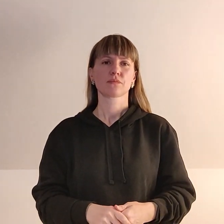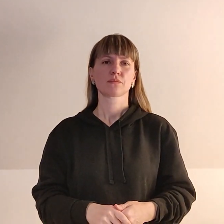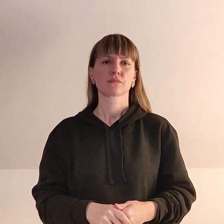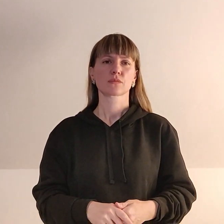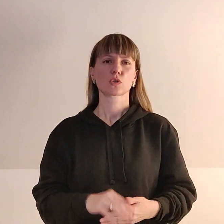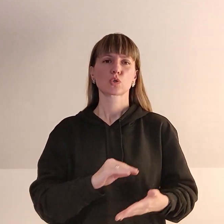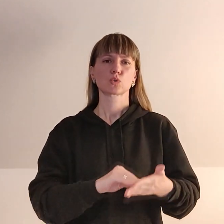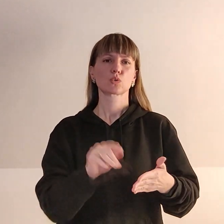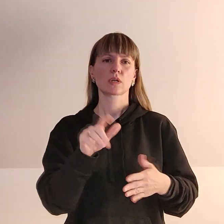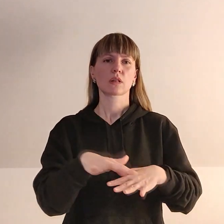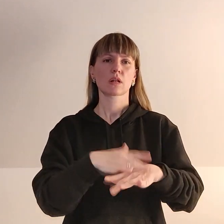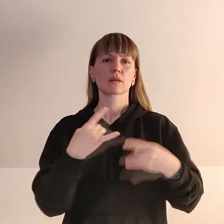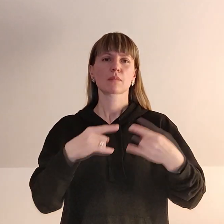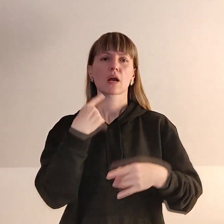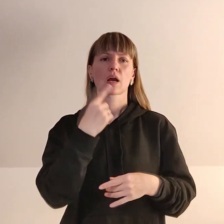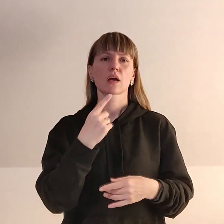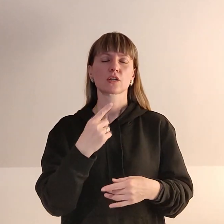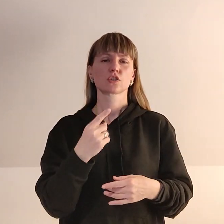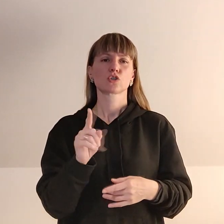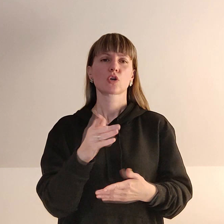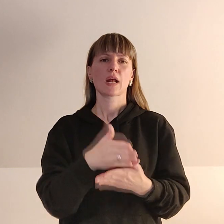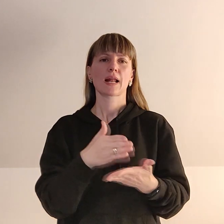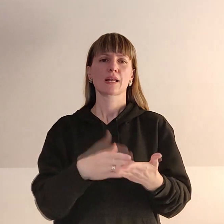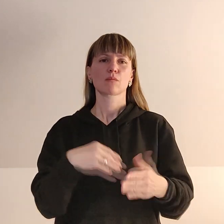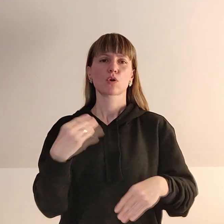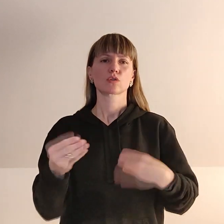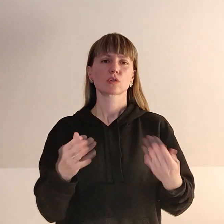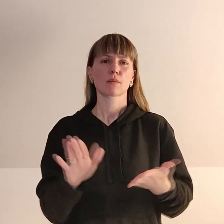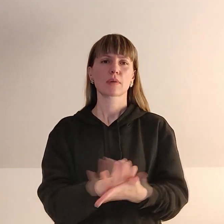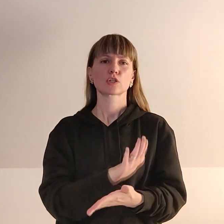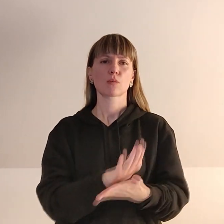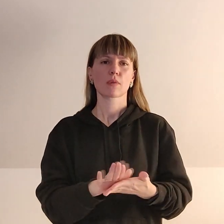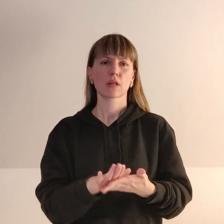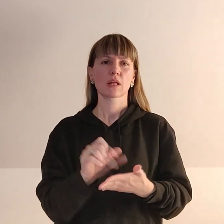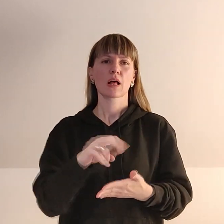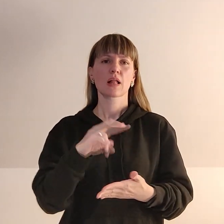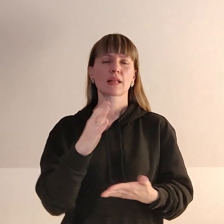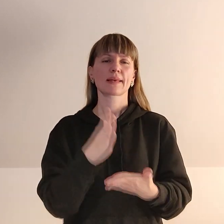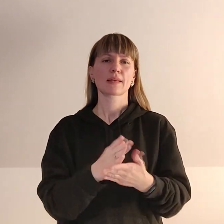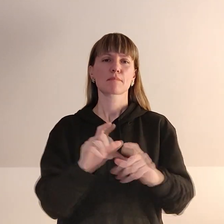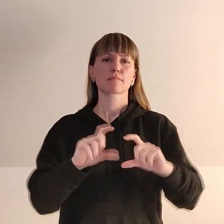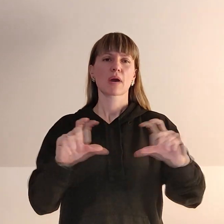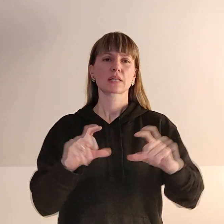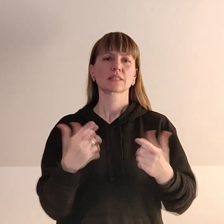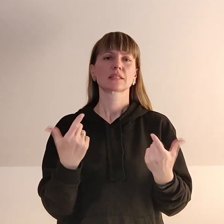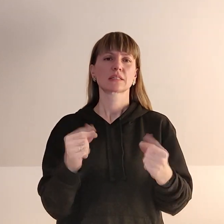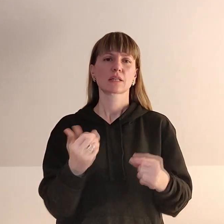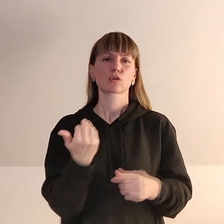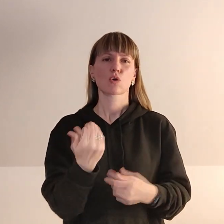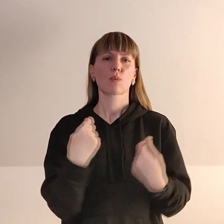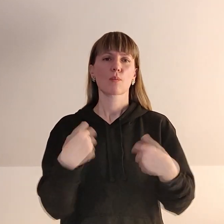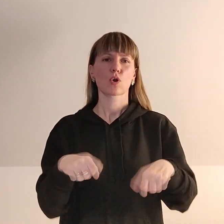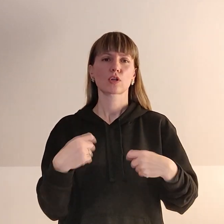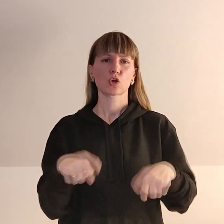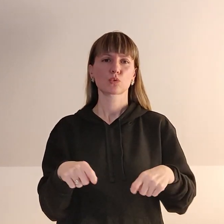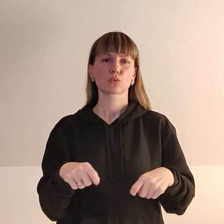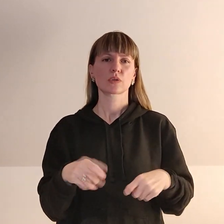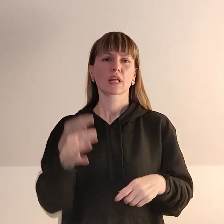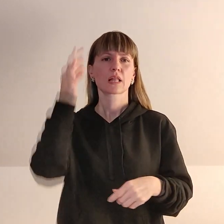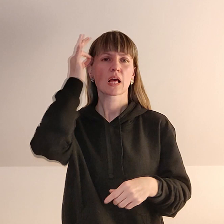Журналістка Суспільного каже, подекуди хліб роздають безоплатно, але є і магазини, де його продають. Нагадаємо, вчора